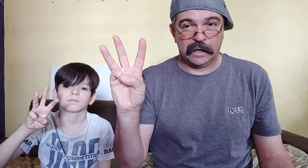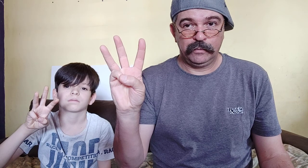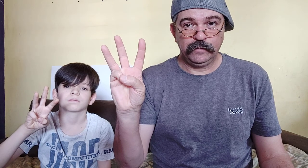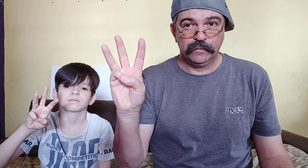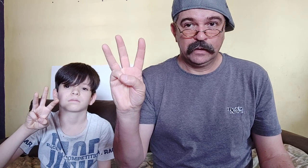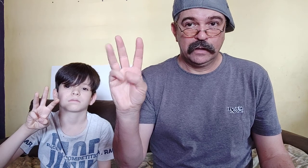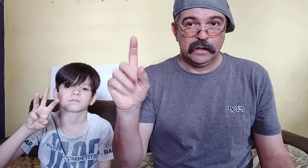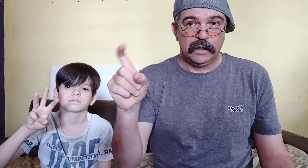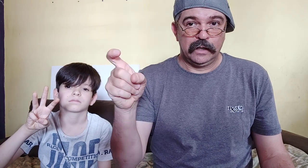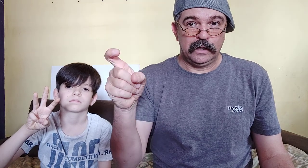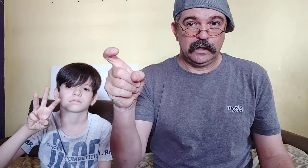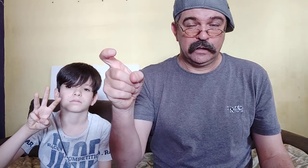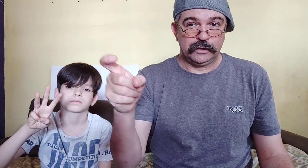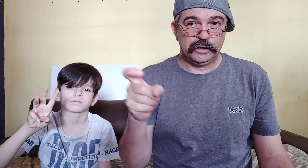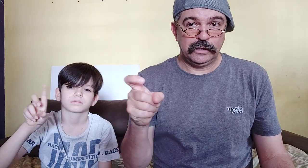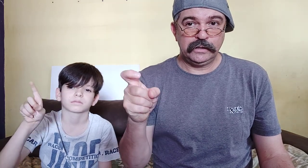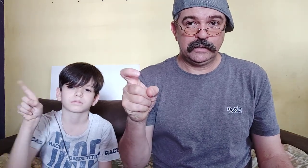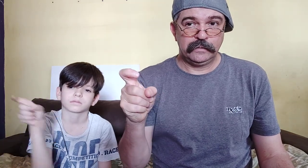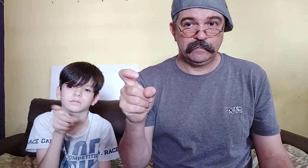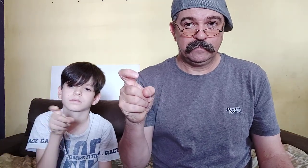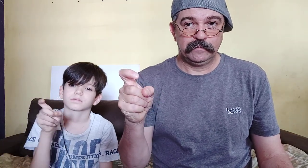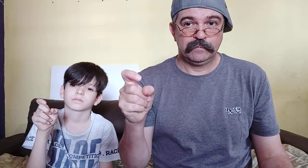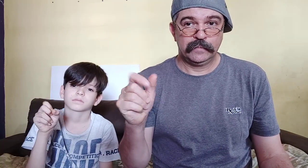W, X,